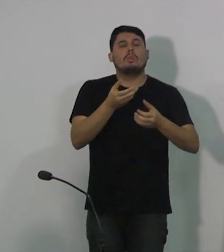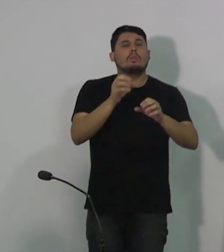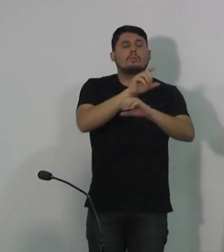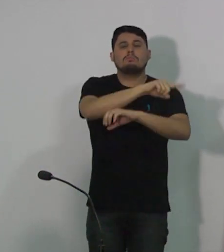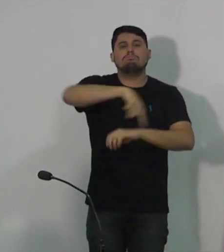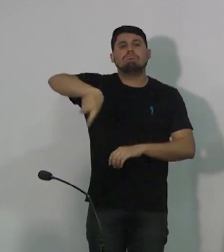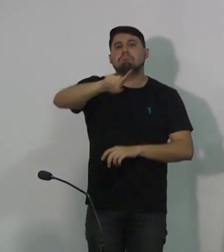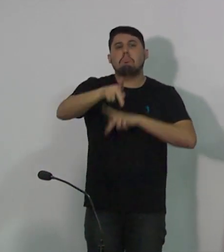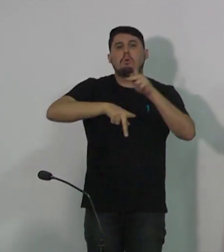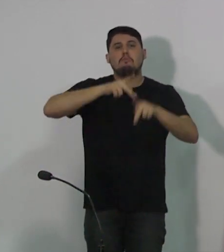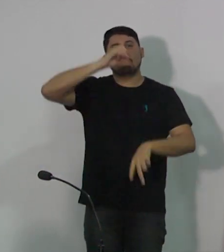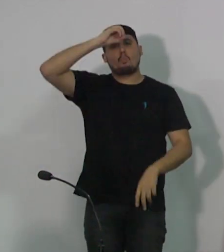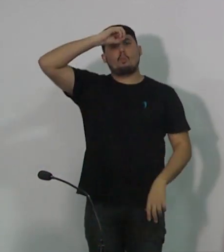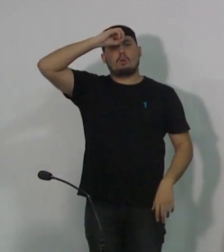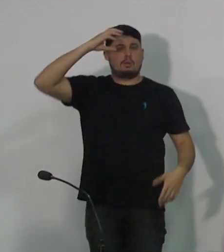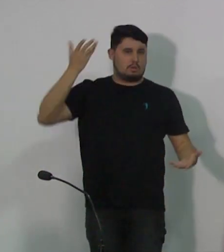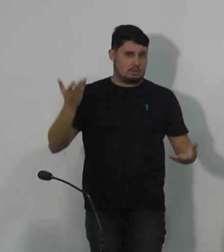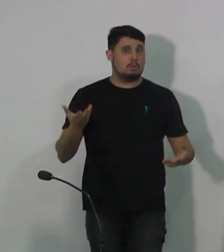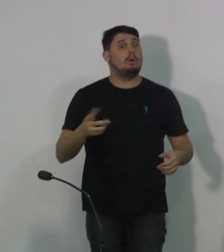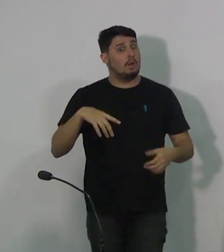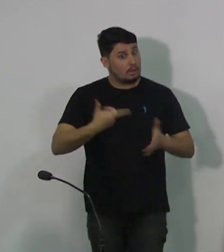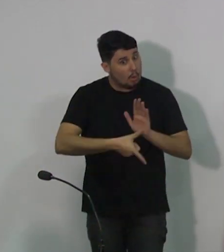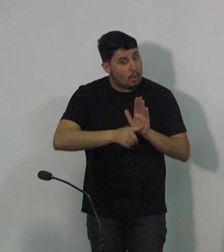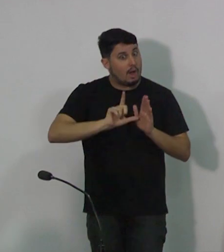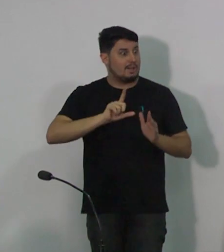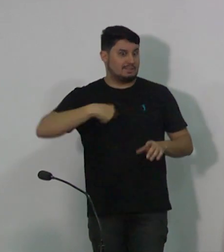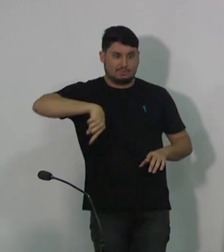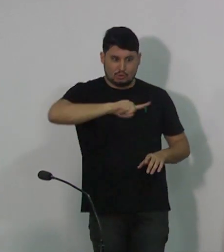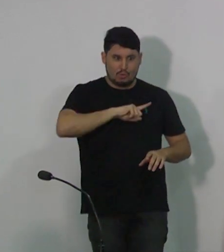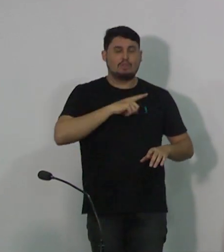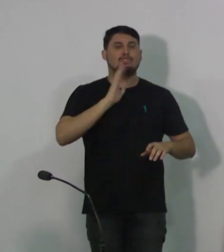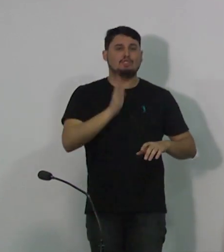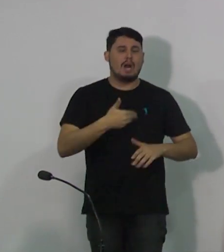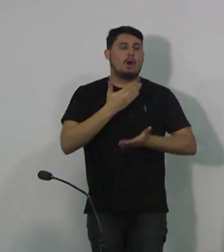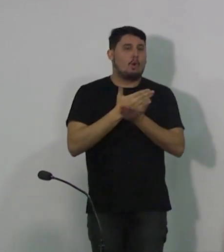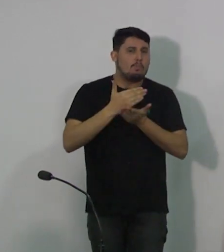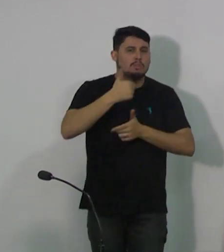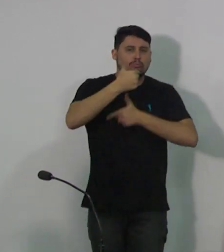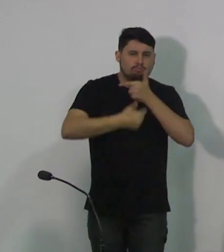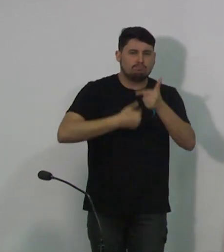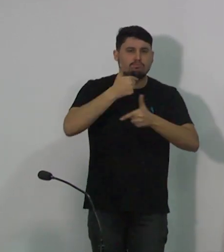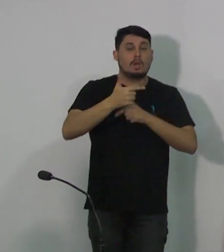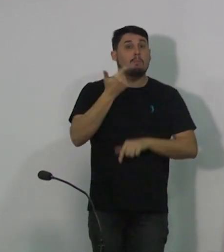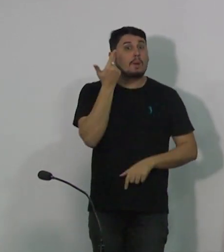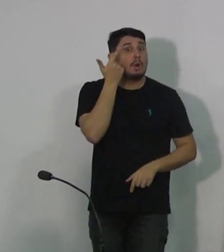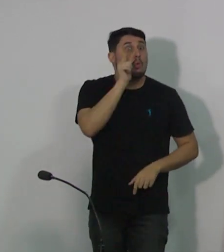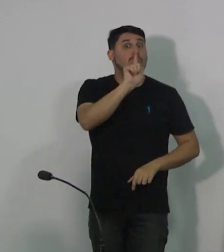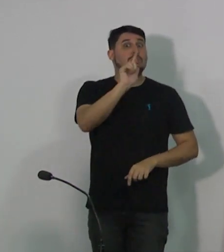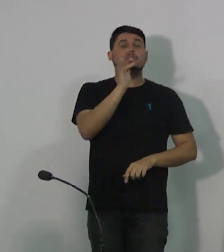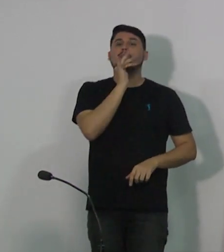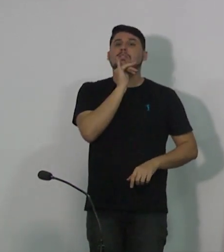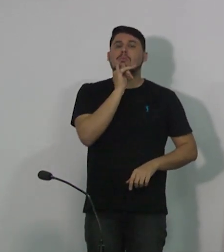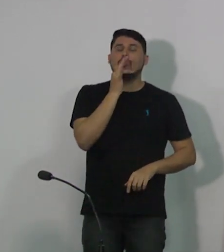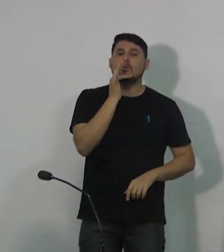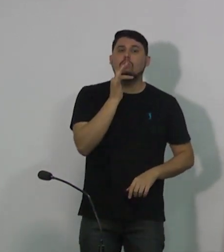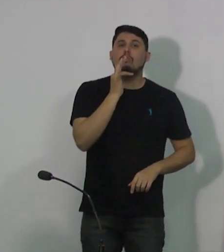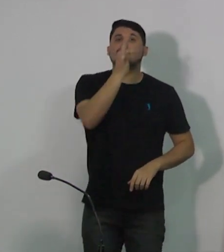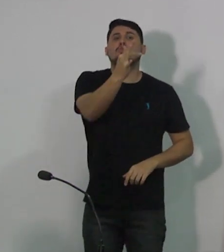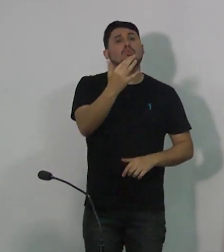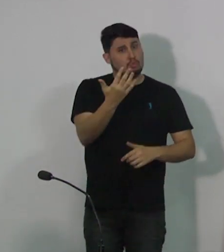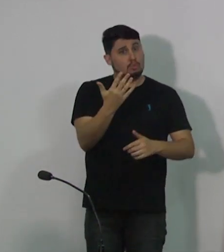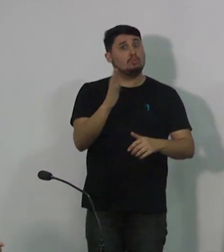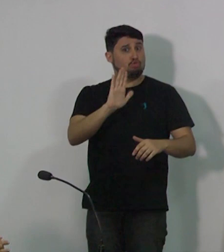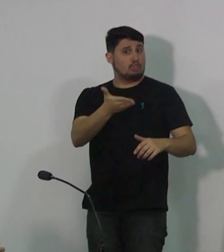do caso, a gente já começou a tomar as medidas para que a gente lá na frente lucre com isso. Porque se a gente se antecipou